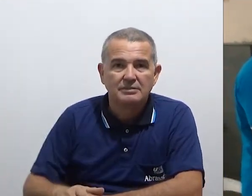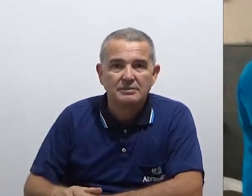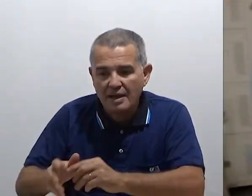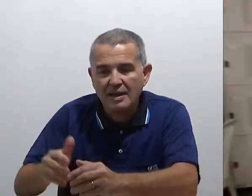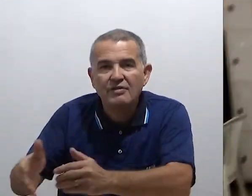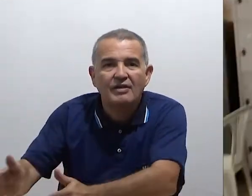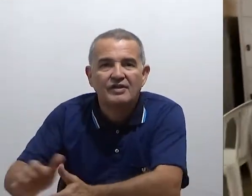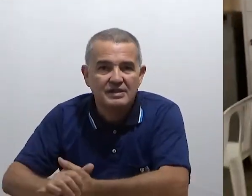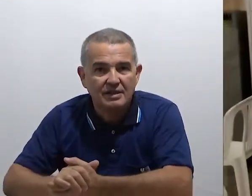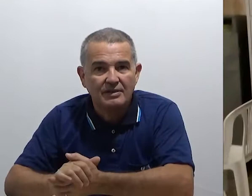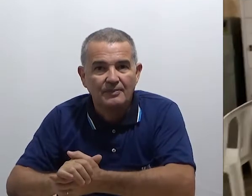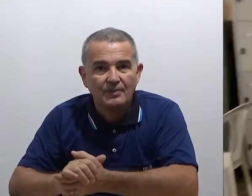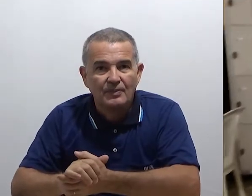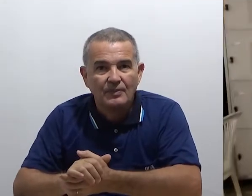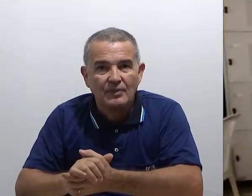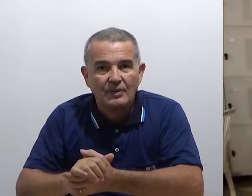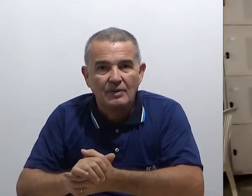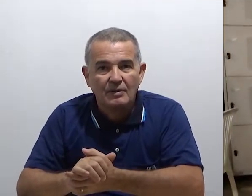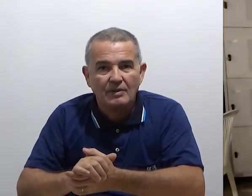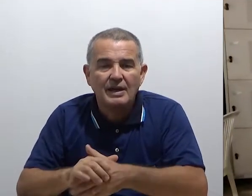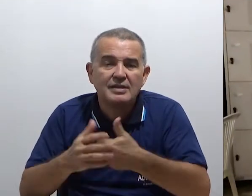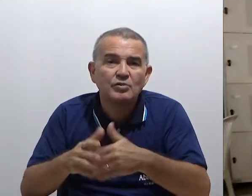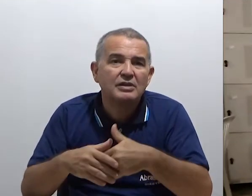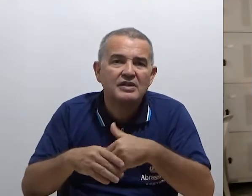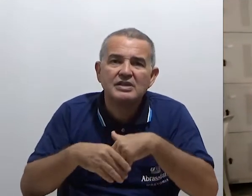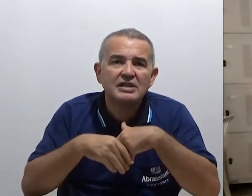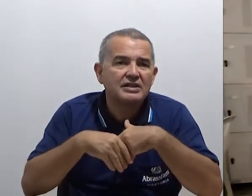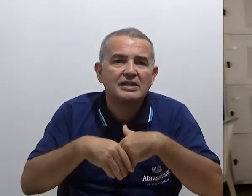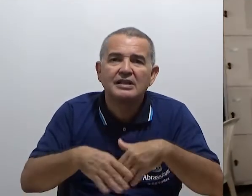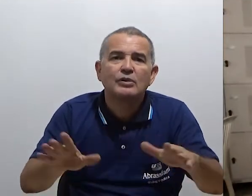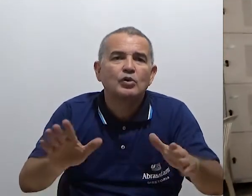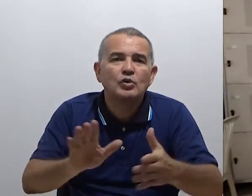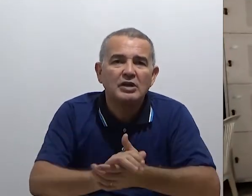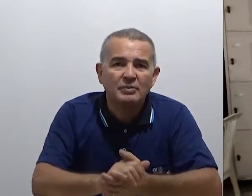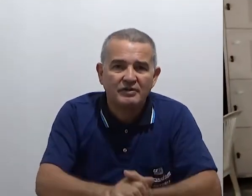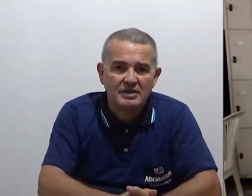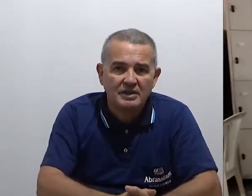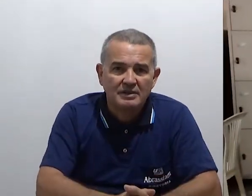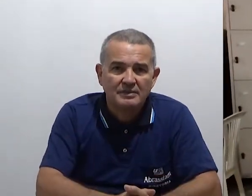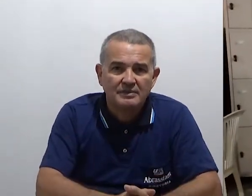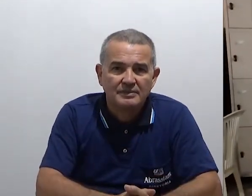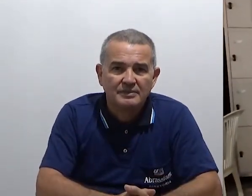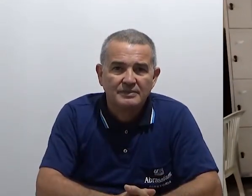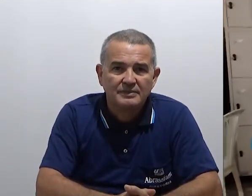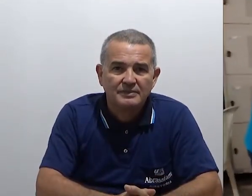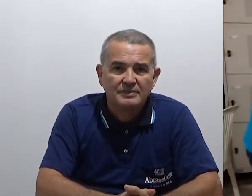separa, aí ele vai fazer. Da segunda vez em diante ele já tem autonomia para fazer.